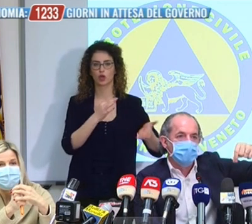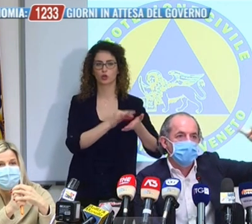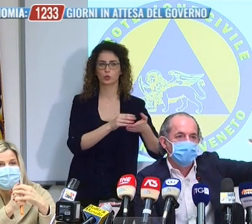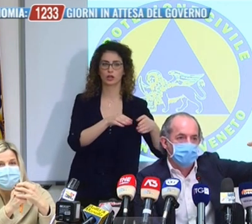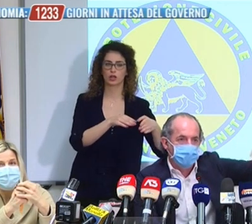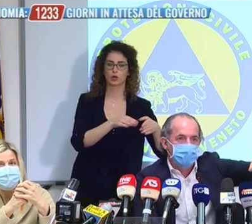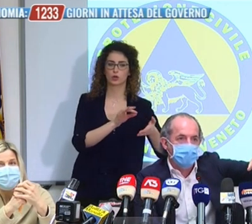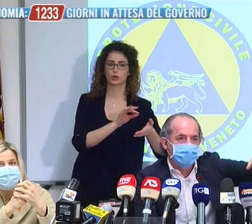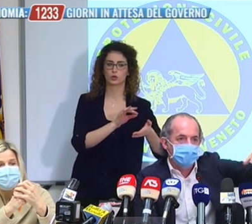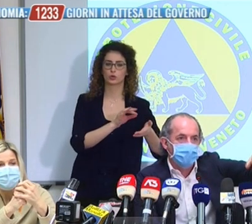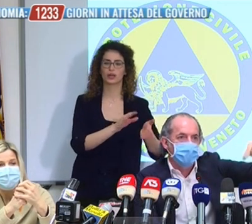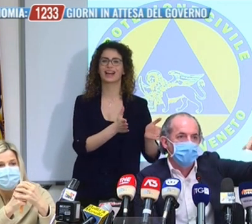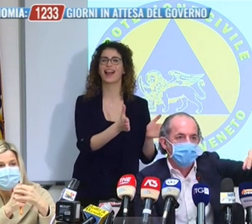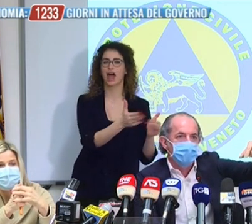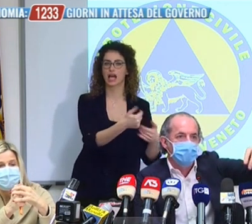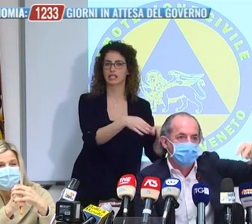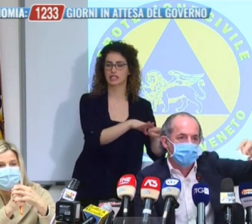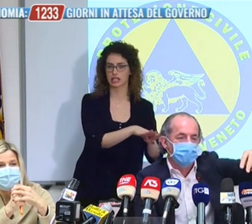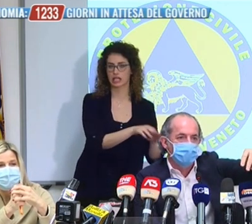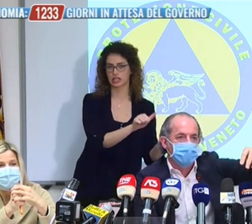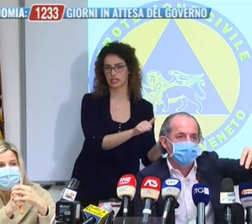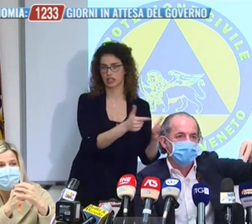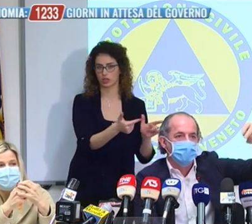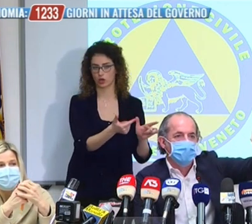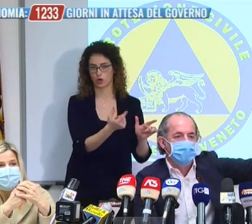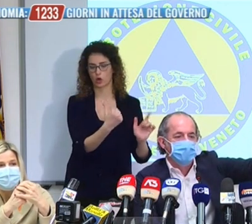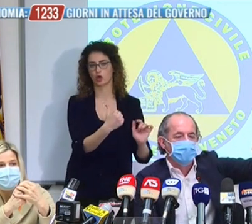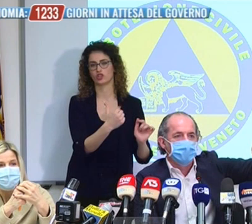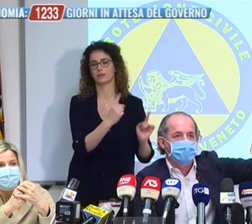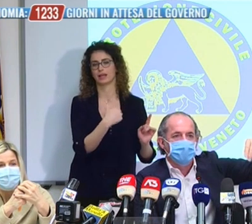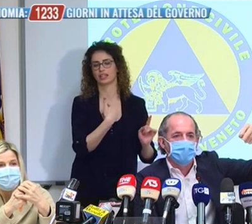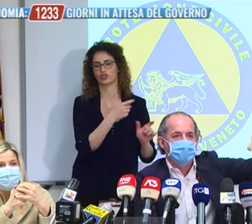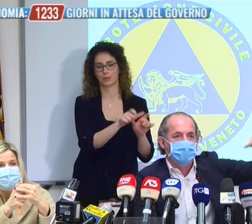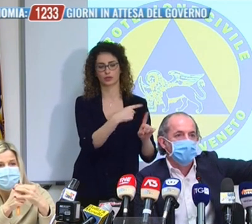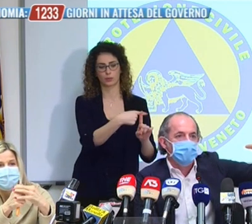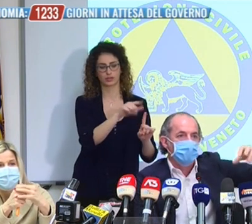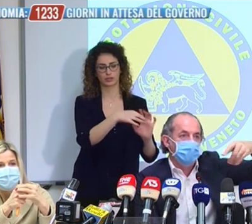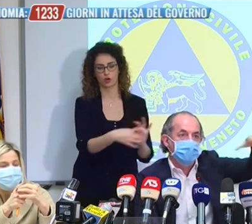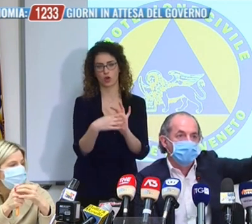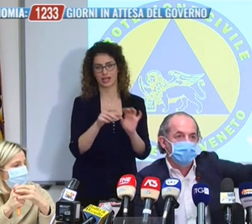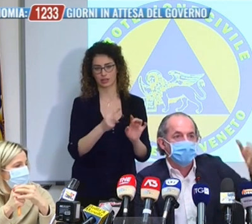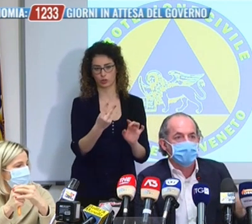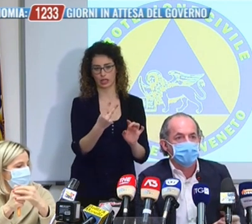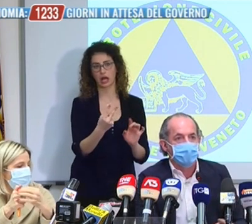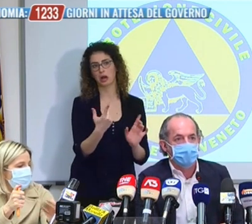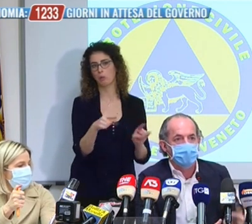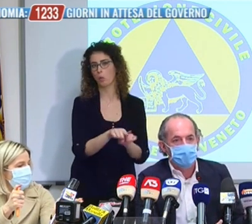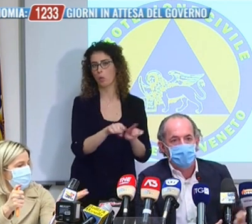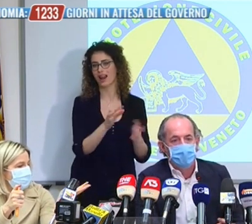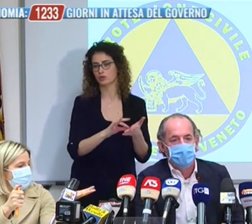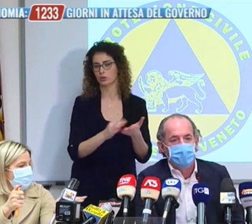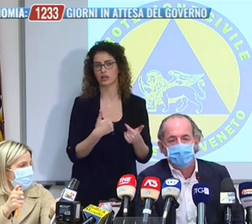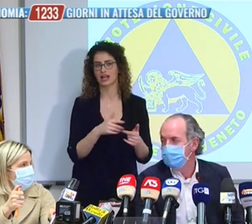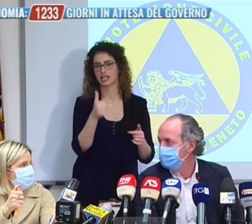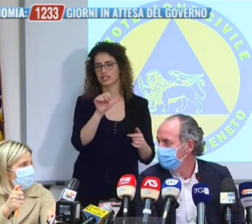chiude una classe per il secondo caso, diciamo, di contagio, lo fa direttamente il SISP, direttamente.